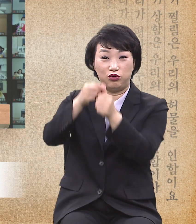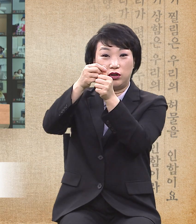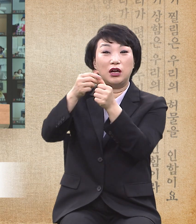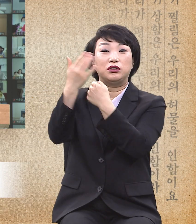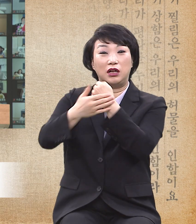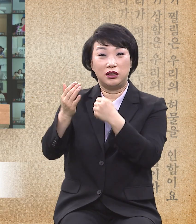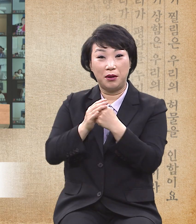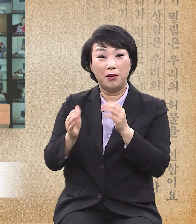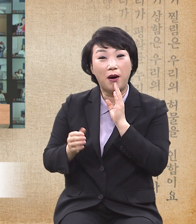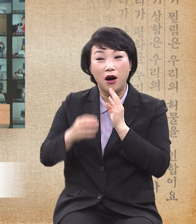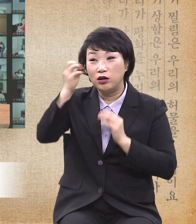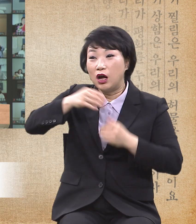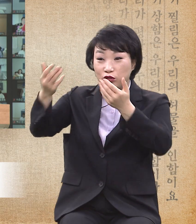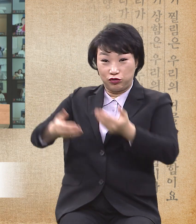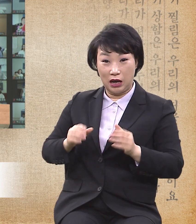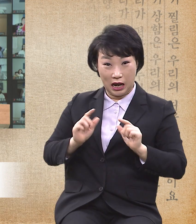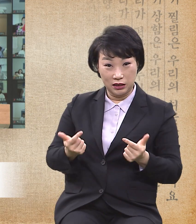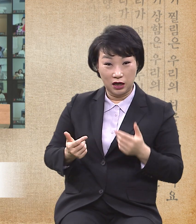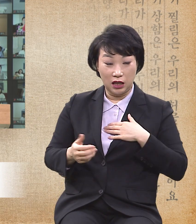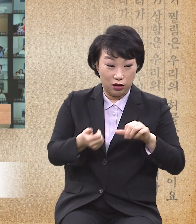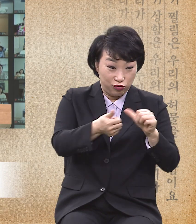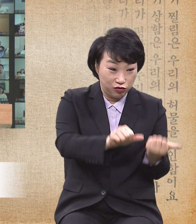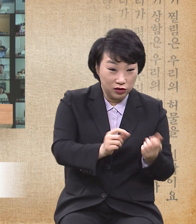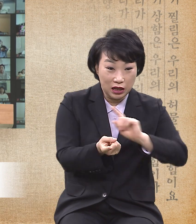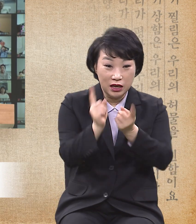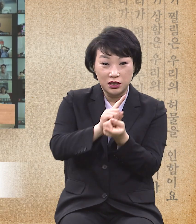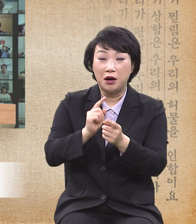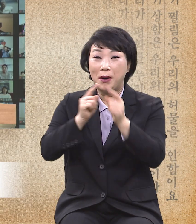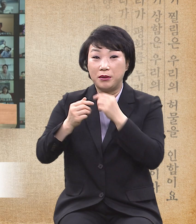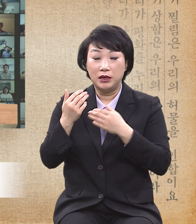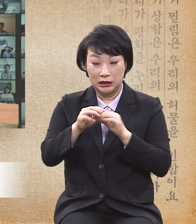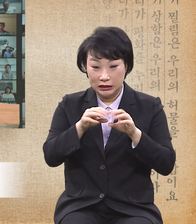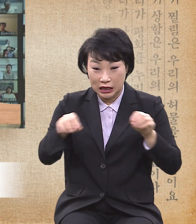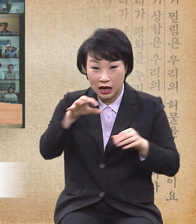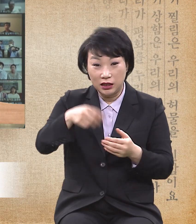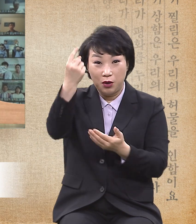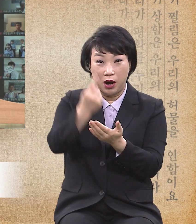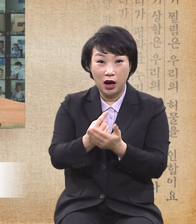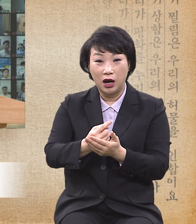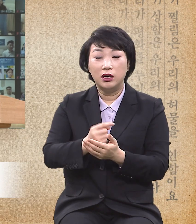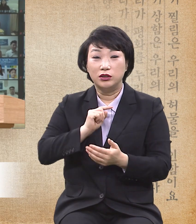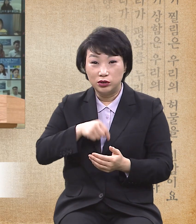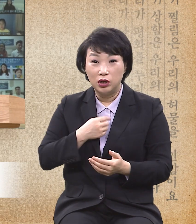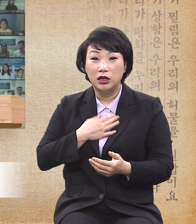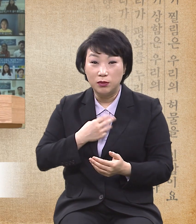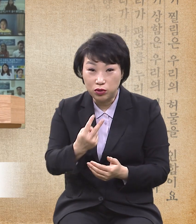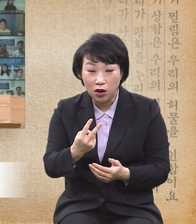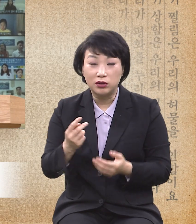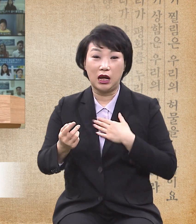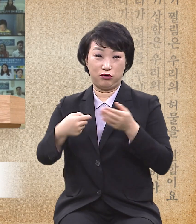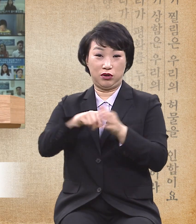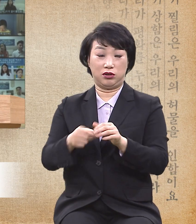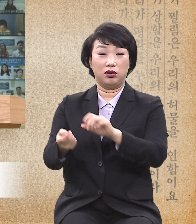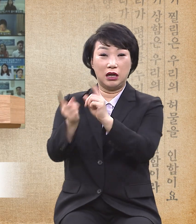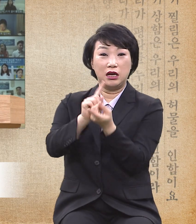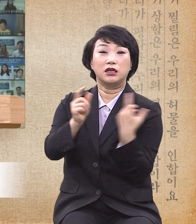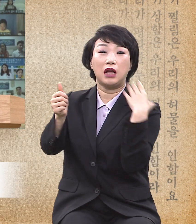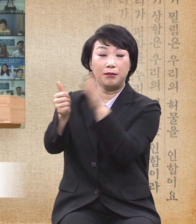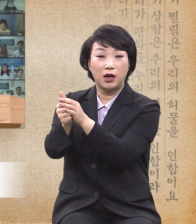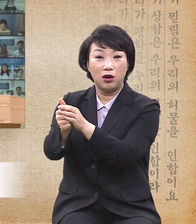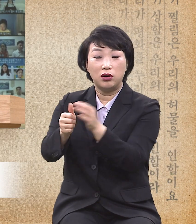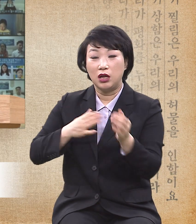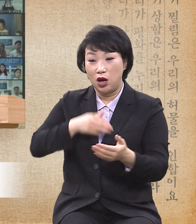내가 죽을 대신 말씀이 육신이 되어 있다는 요소 차원에서 나 위해서 죽어주셔서 내 죽어야 할